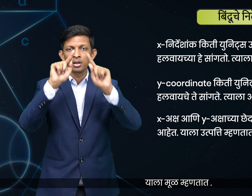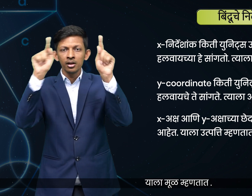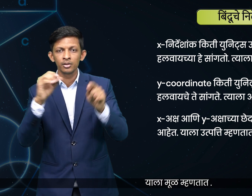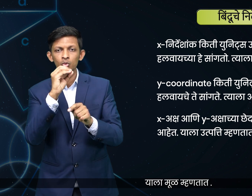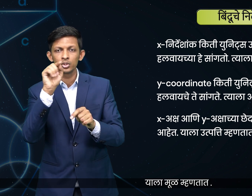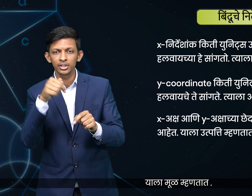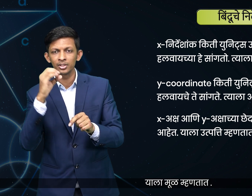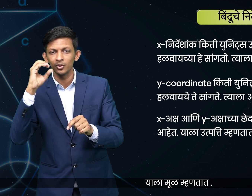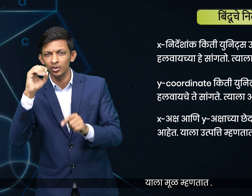म्हणतात.